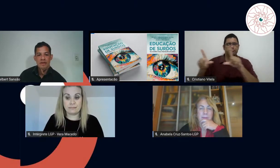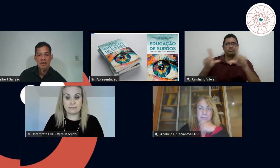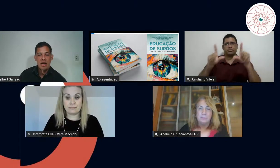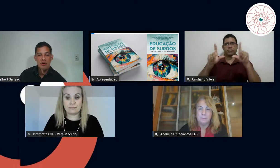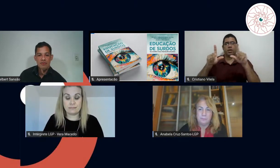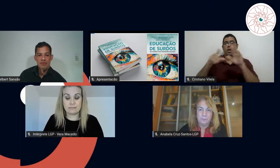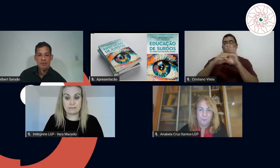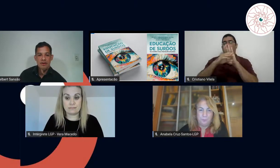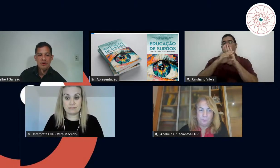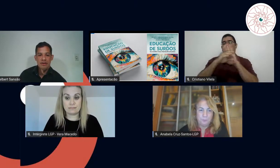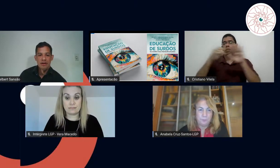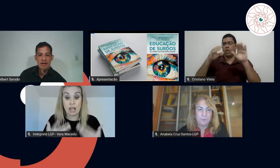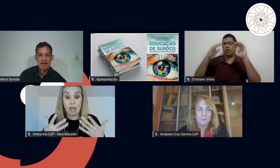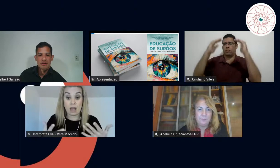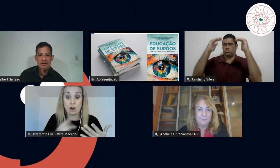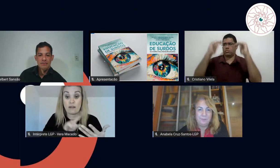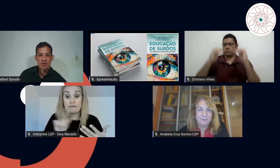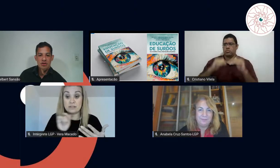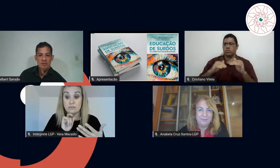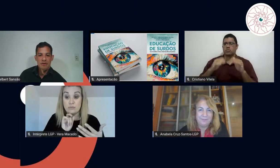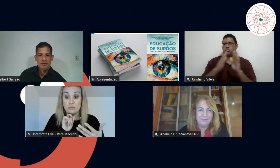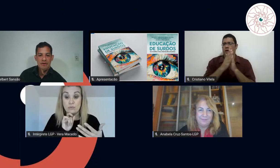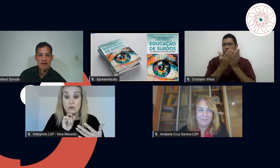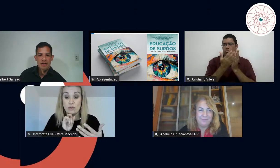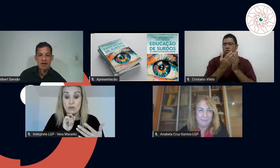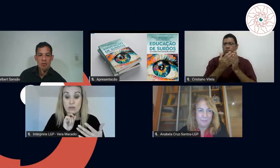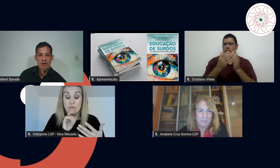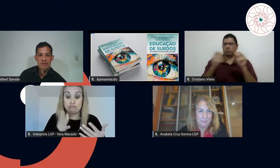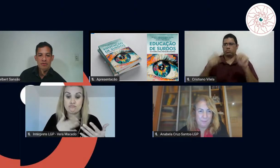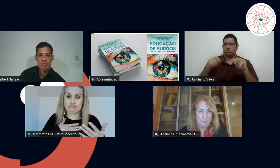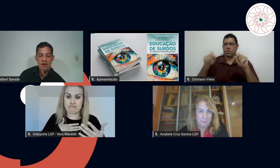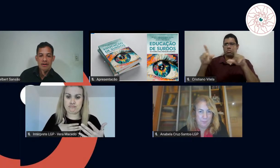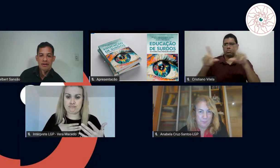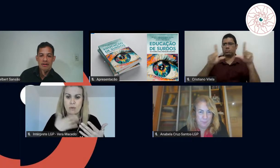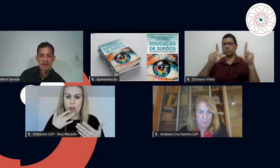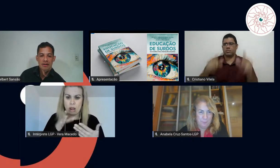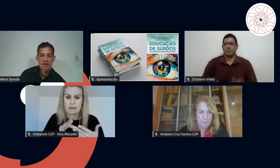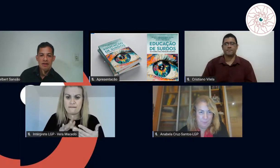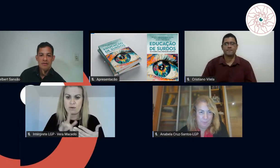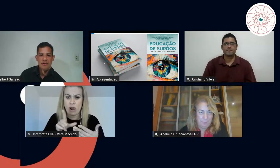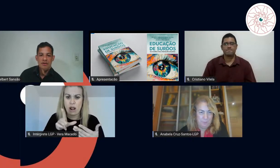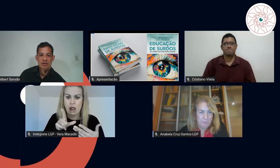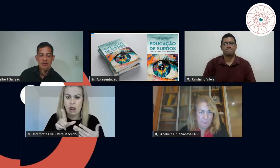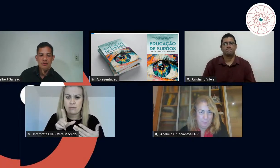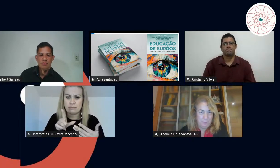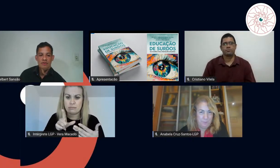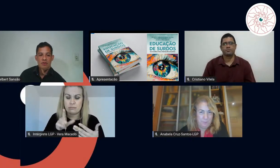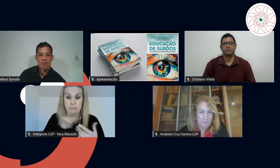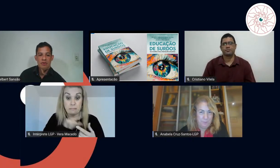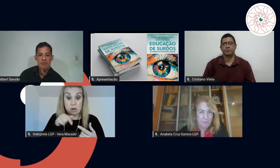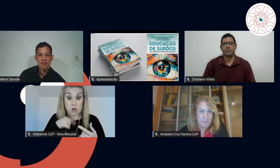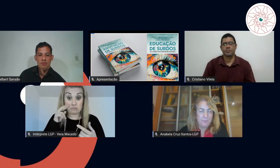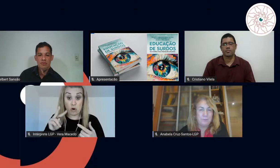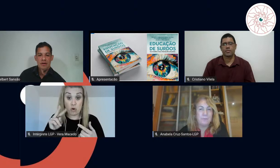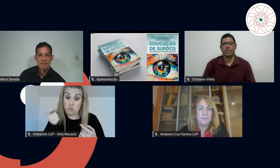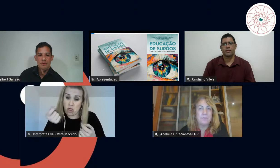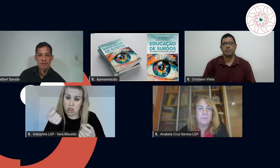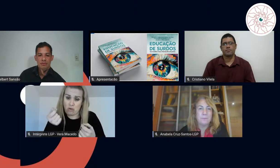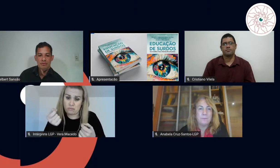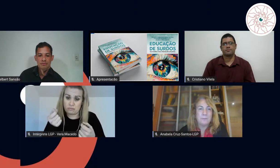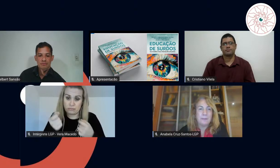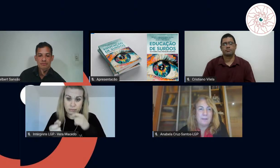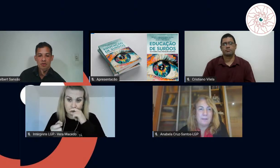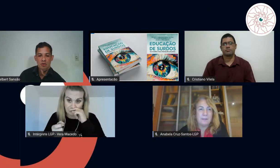multidisciplinidade. Agora, vocês poderiam eh transmitir para mim a o livro aquele pra gente mostrar um pouquinho sobre